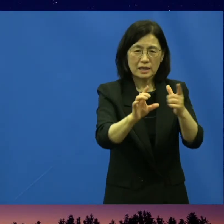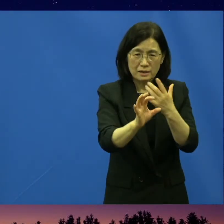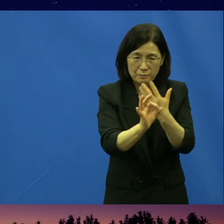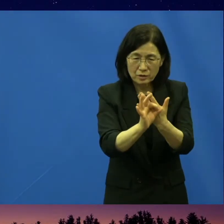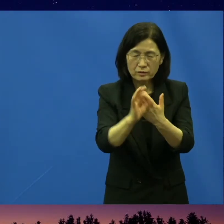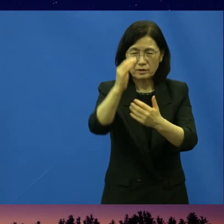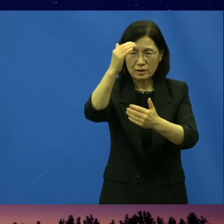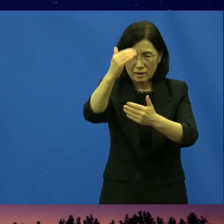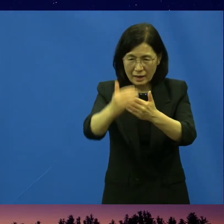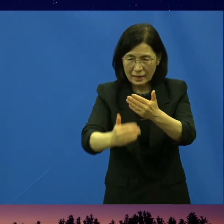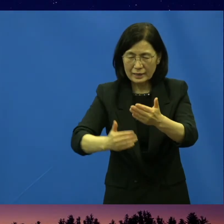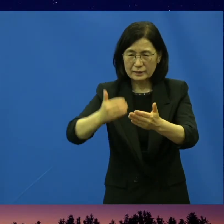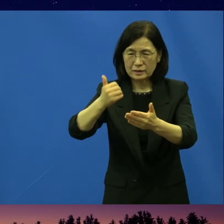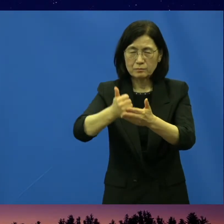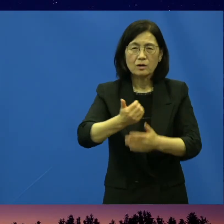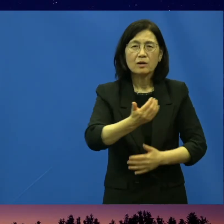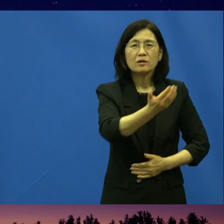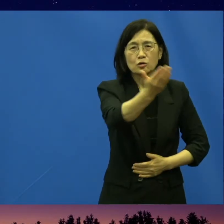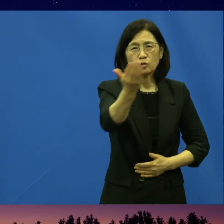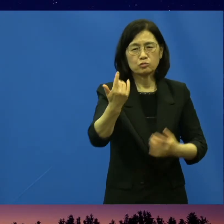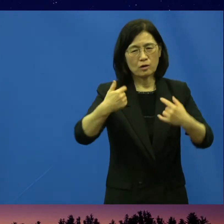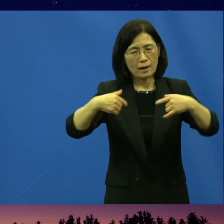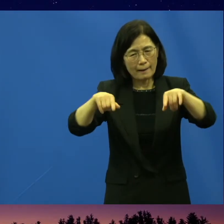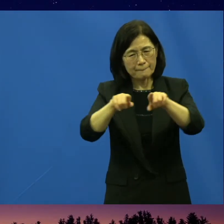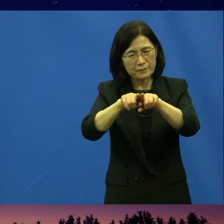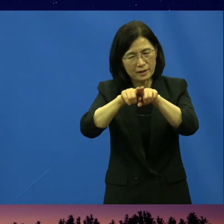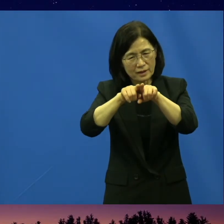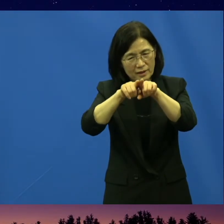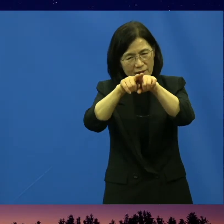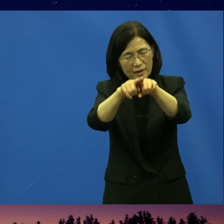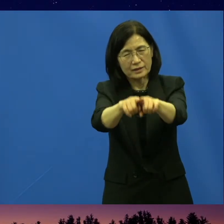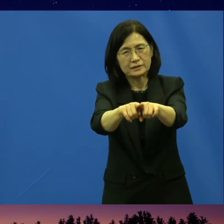하나님은 함께 하실 것이요.